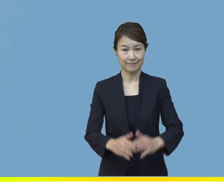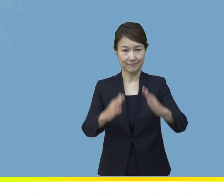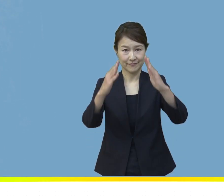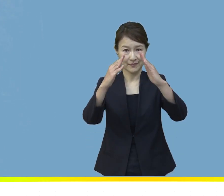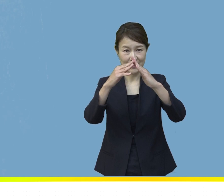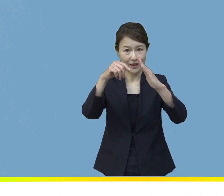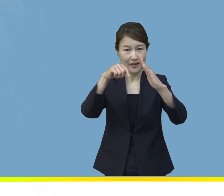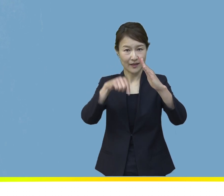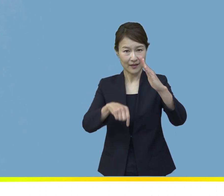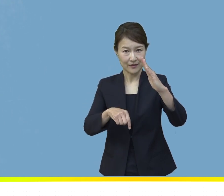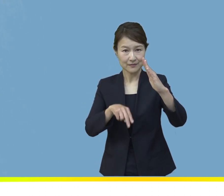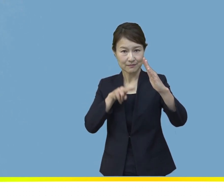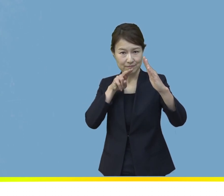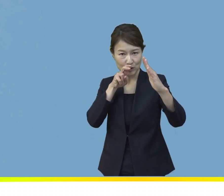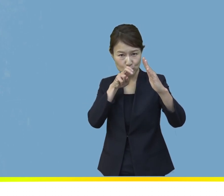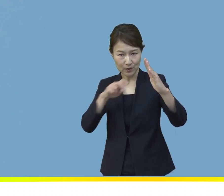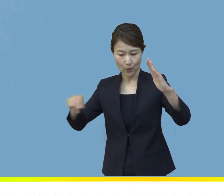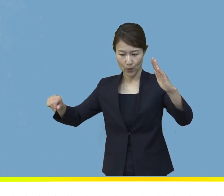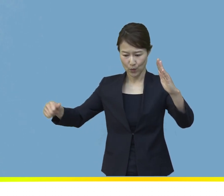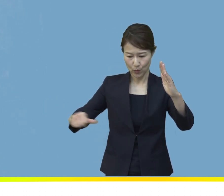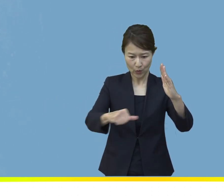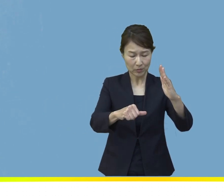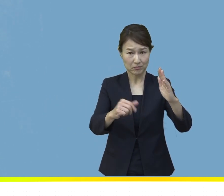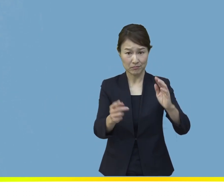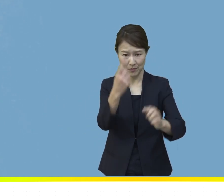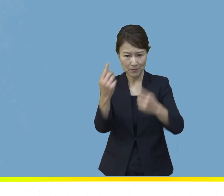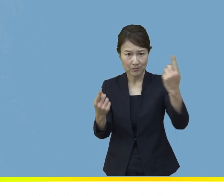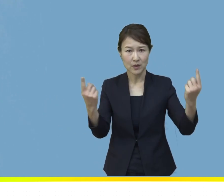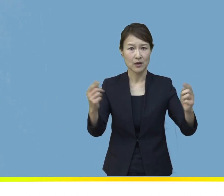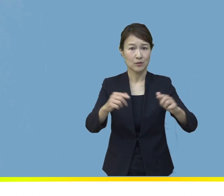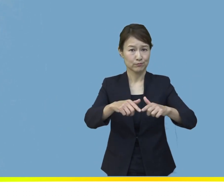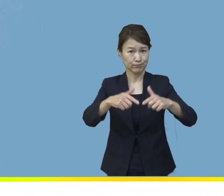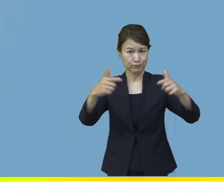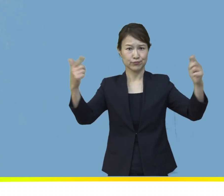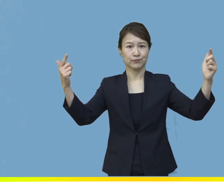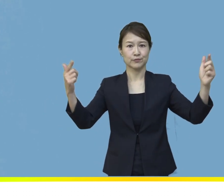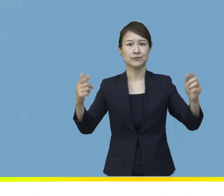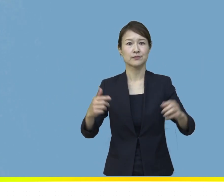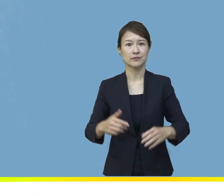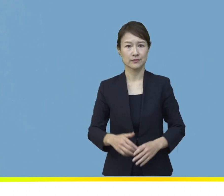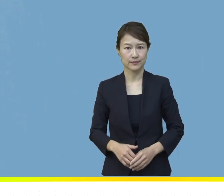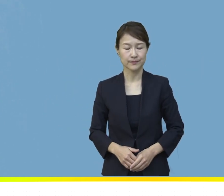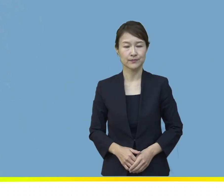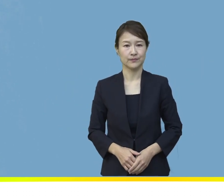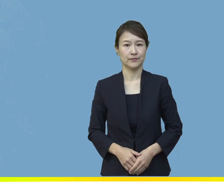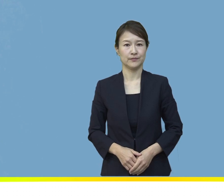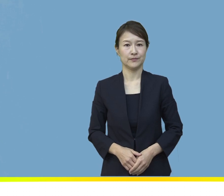住宅へのネズミの侵入被害が増えています